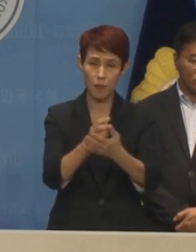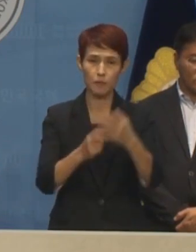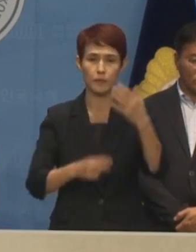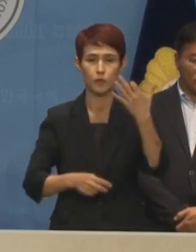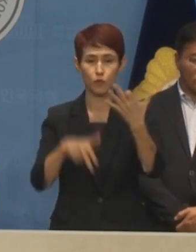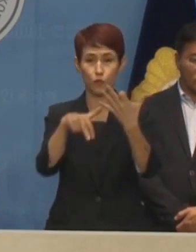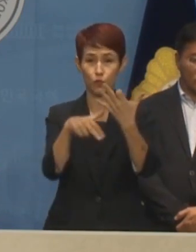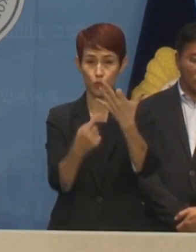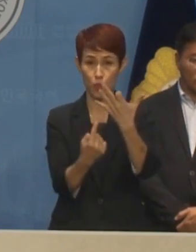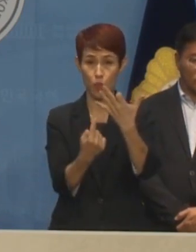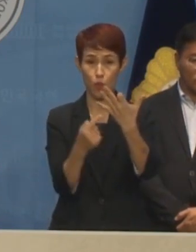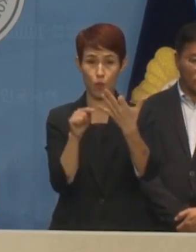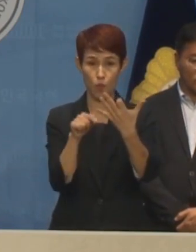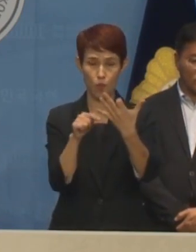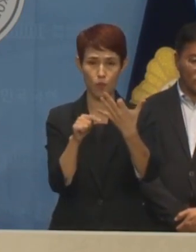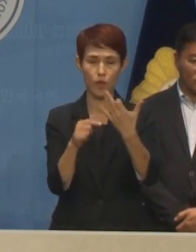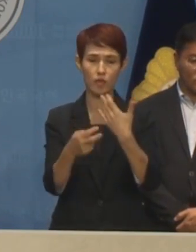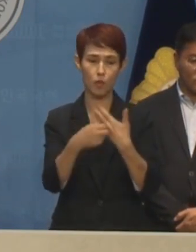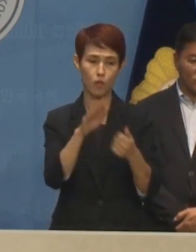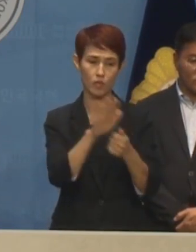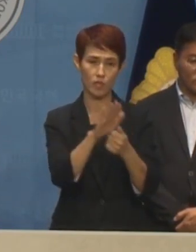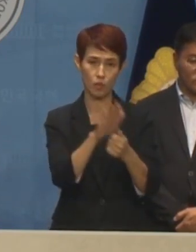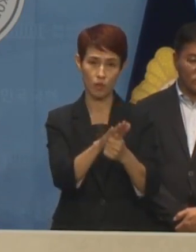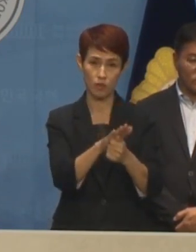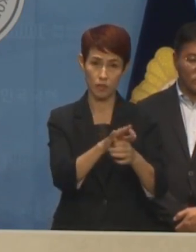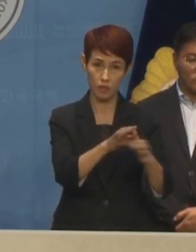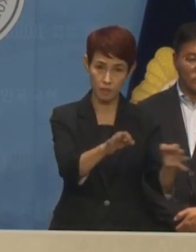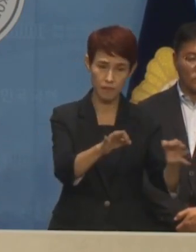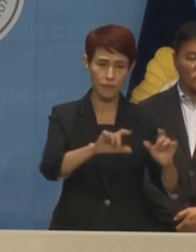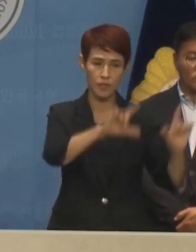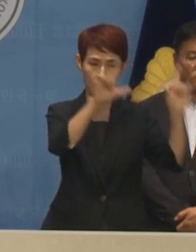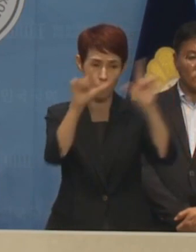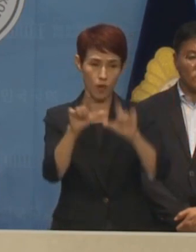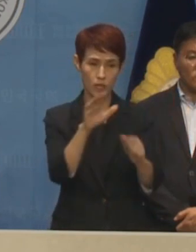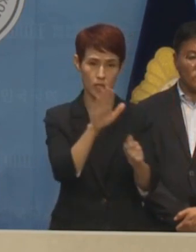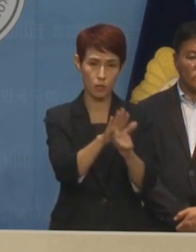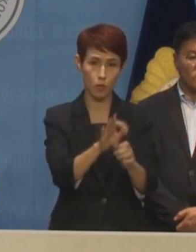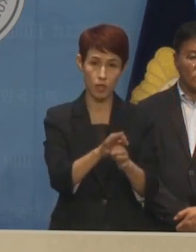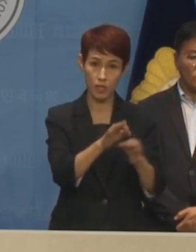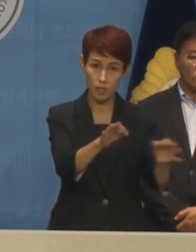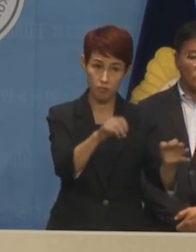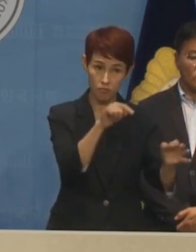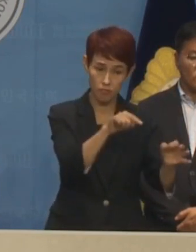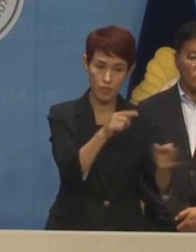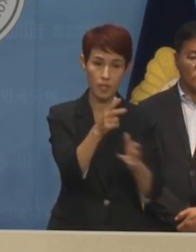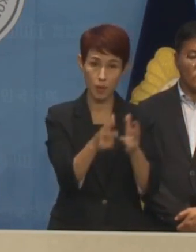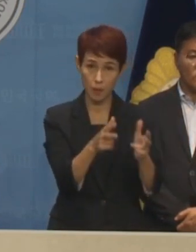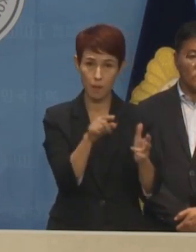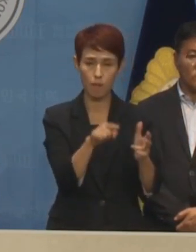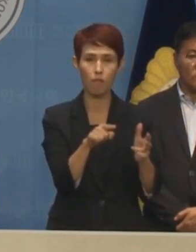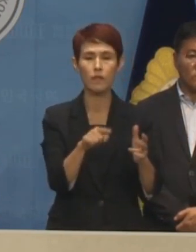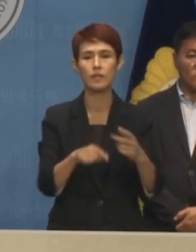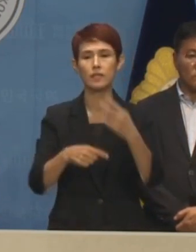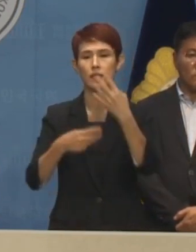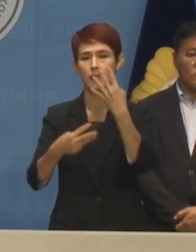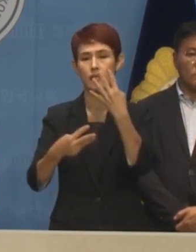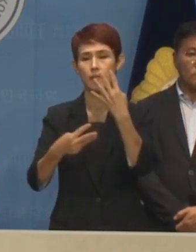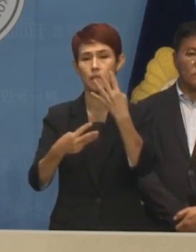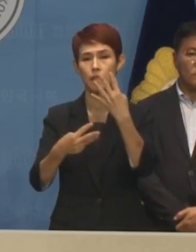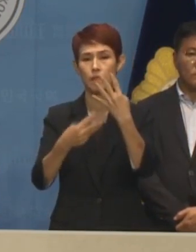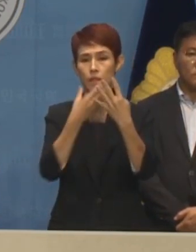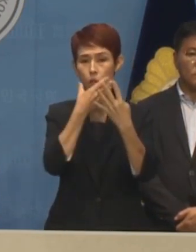제19조에 의해 지급되는 의료지원금과 생활지원금 집행에 대한 사업도 제주